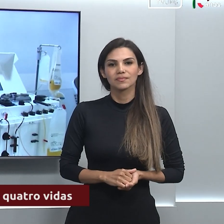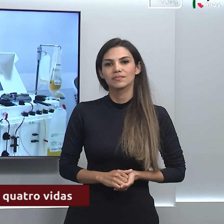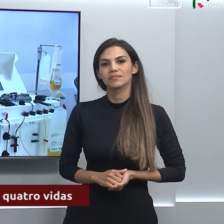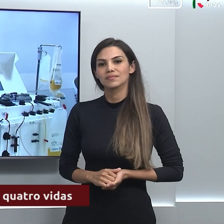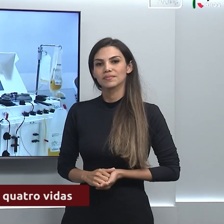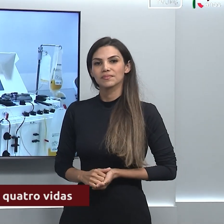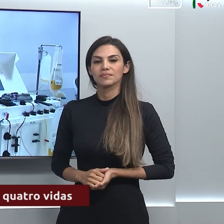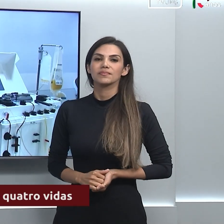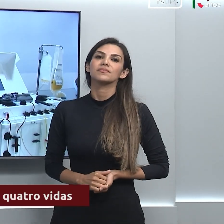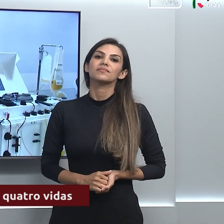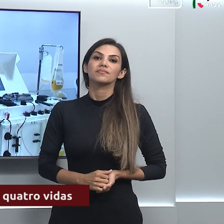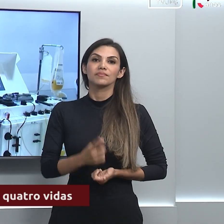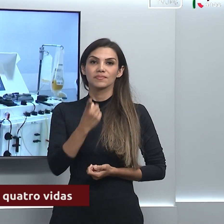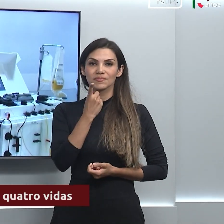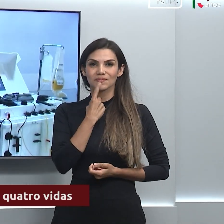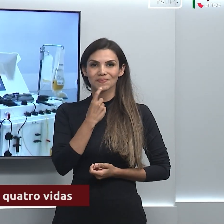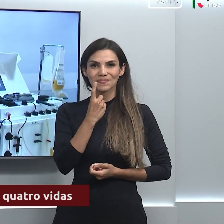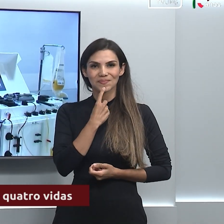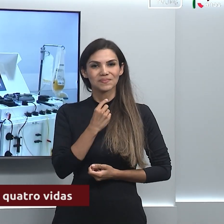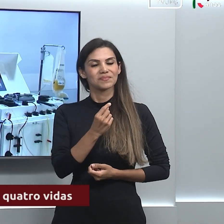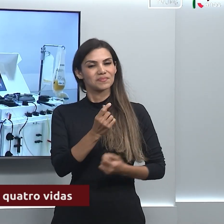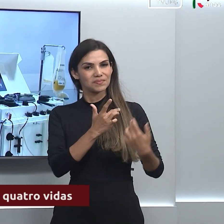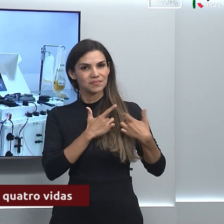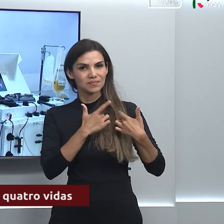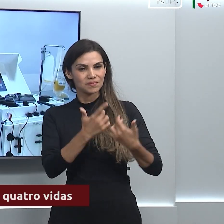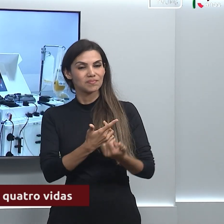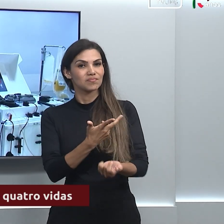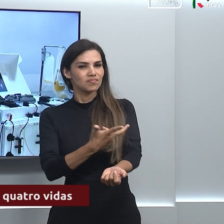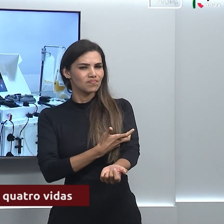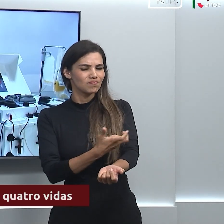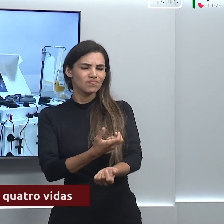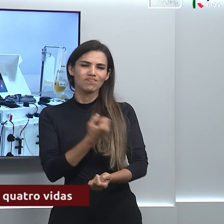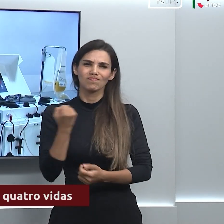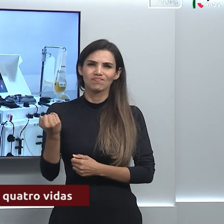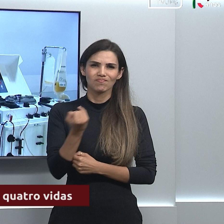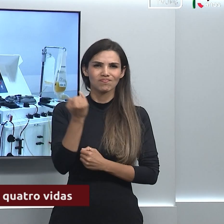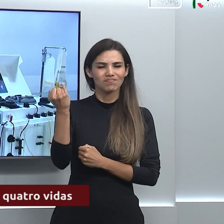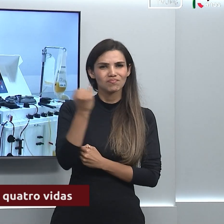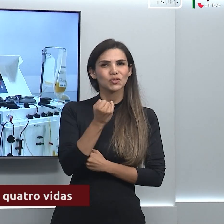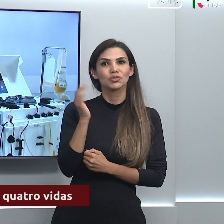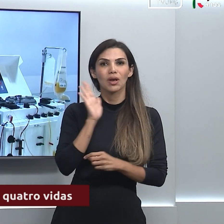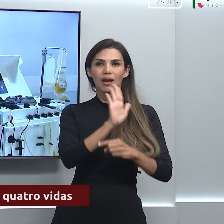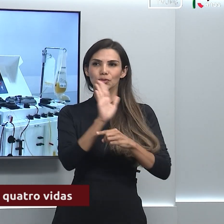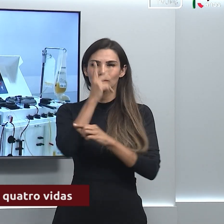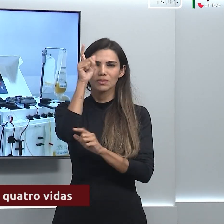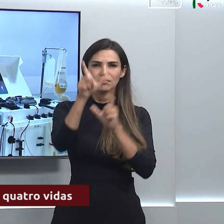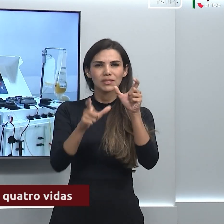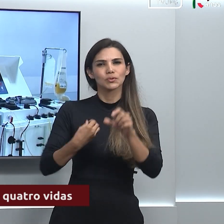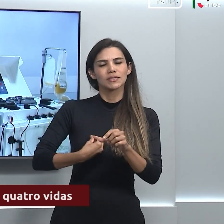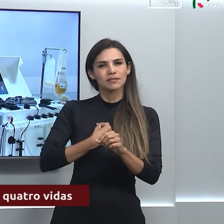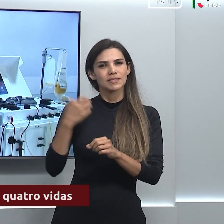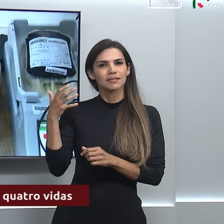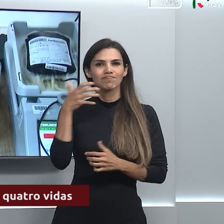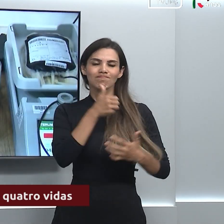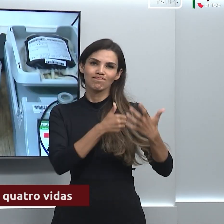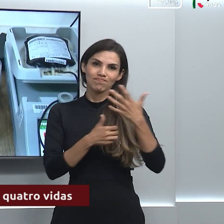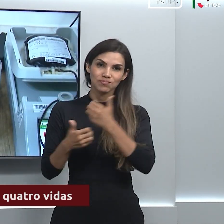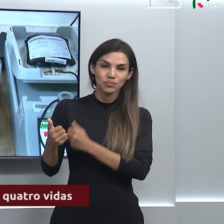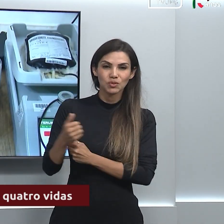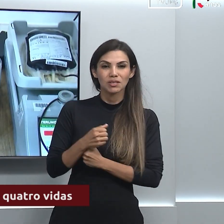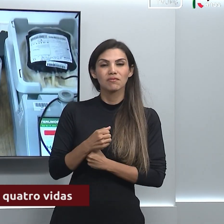A doação de sangue é um importante ato voluntário que ajuda a salvar milhares de vidas todos os anos. Em cada doação são retirados em